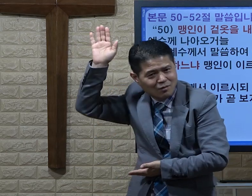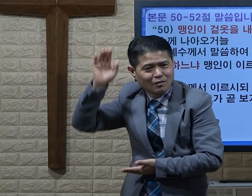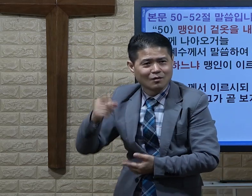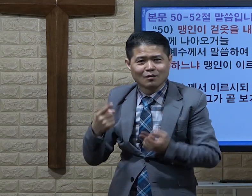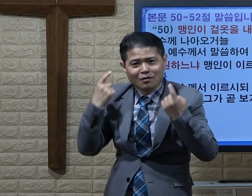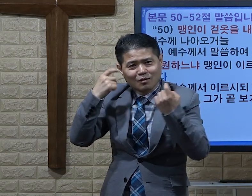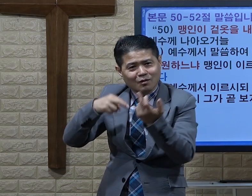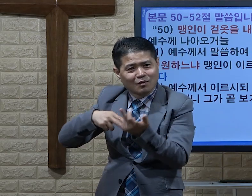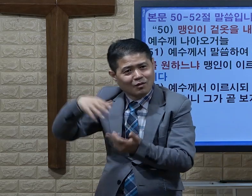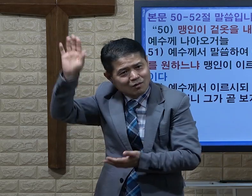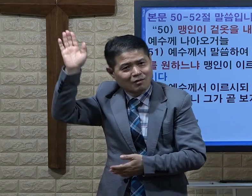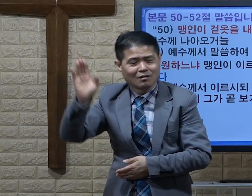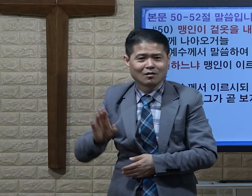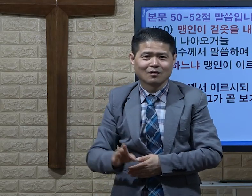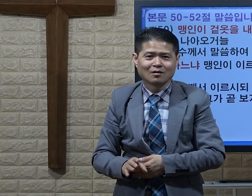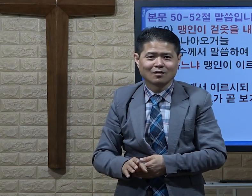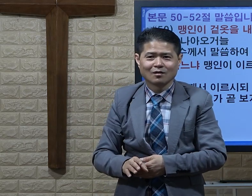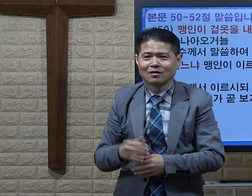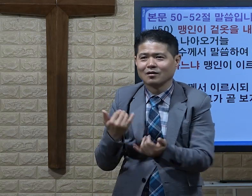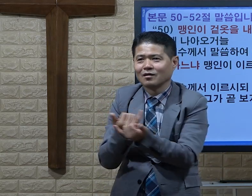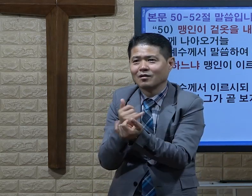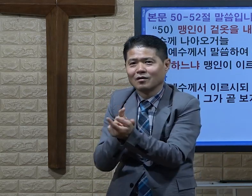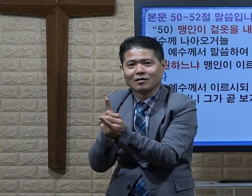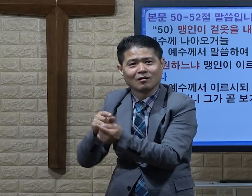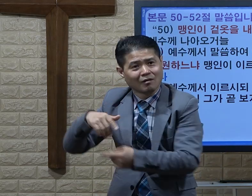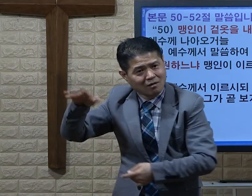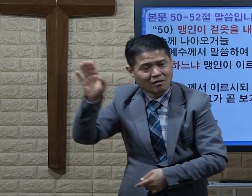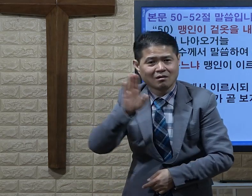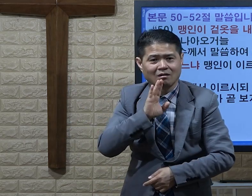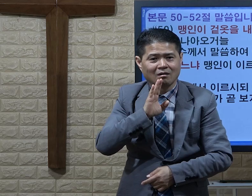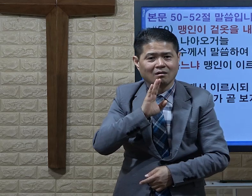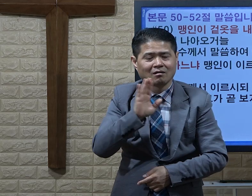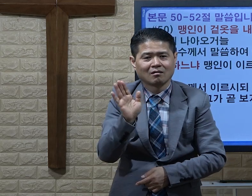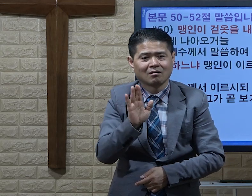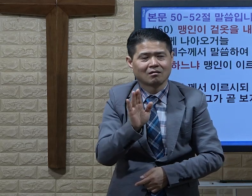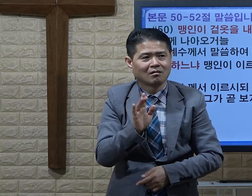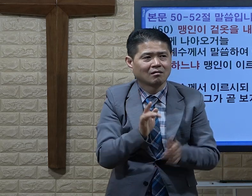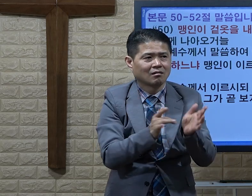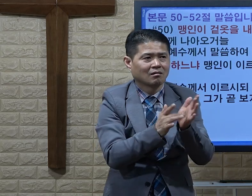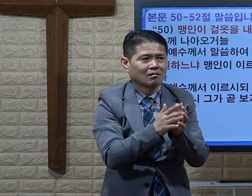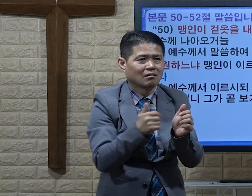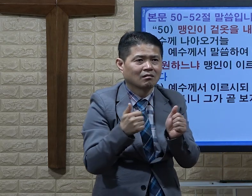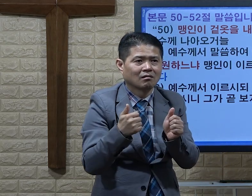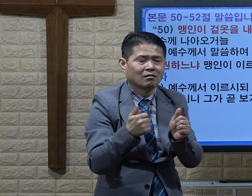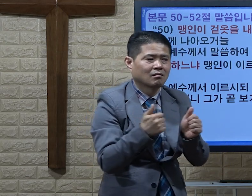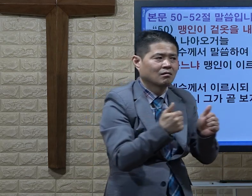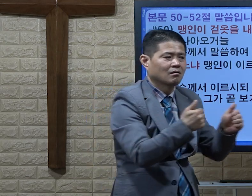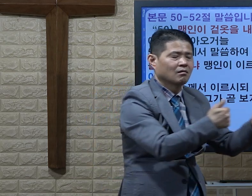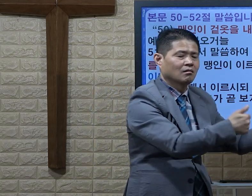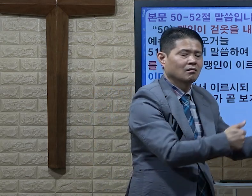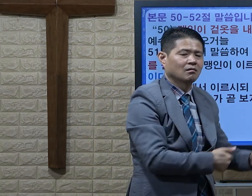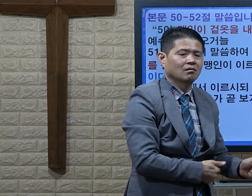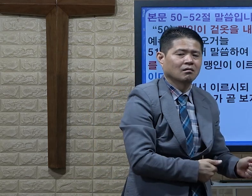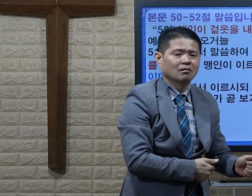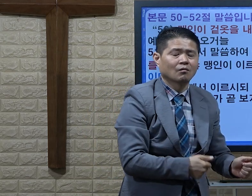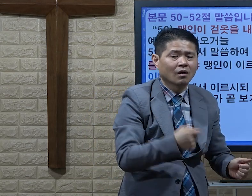그냥 뭐 여행도 갈 수 있고 자기 하고 싶은 대로 사람 친척을 만날 수도 있고 할 수 있는 것 아닙니까? 그렇지만 바디메오는